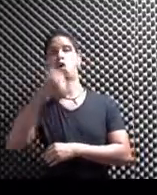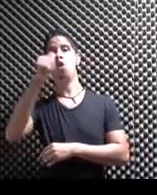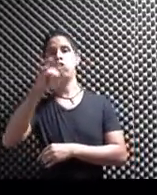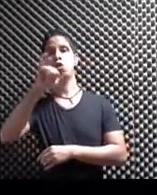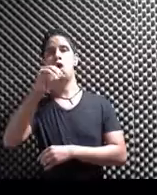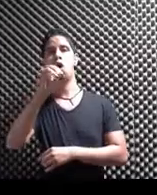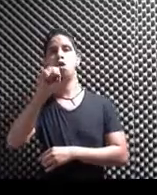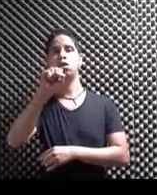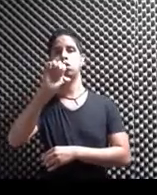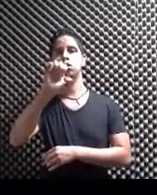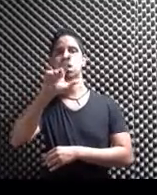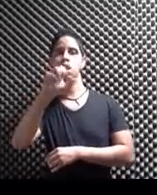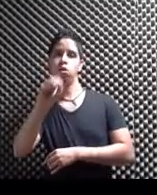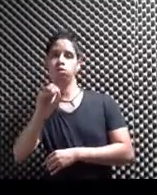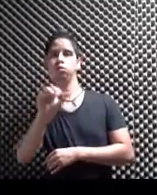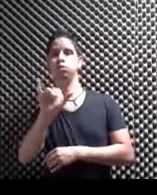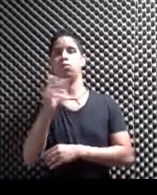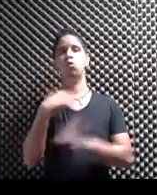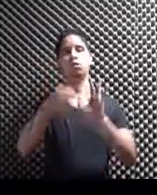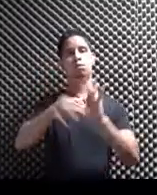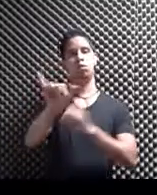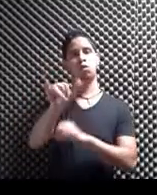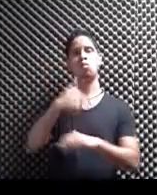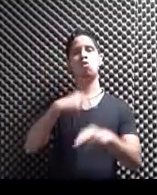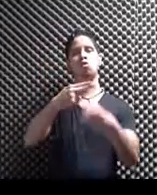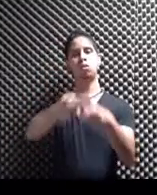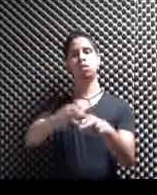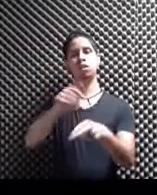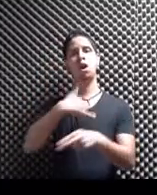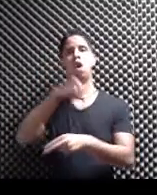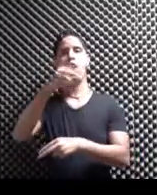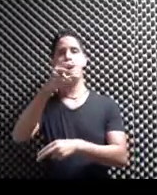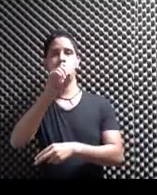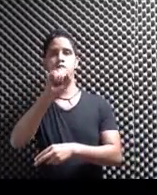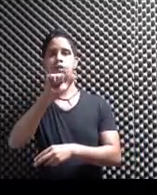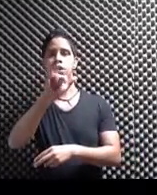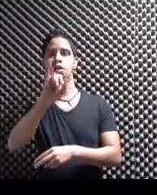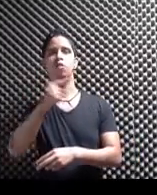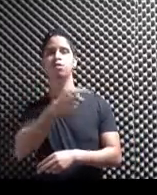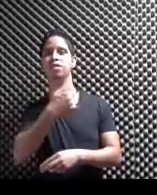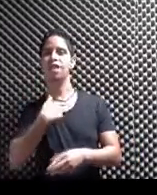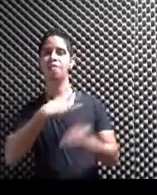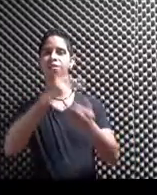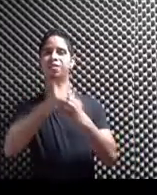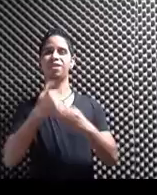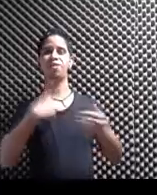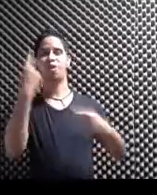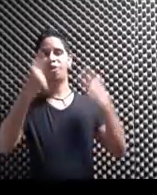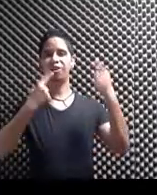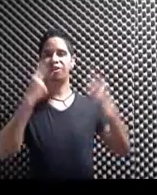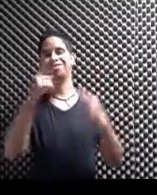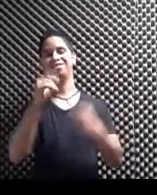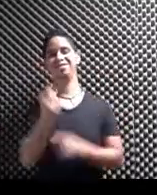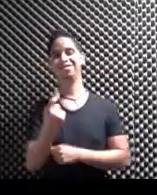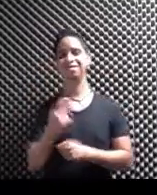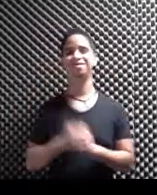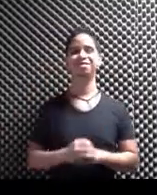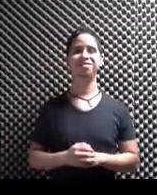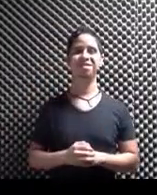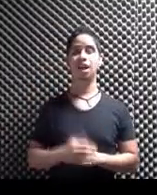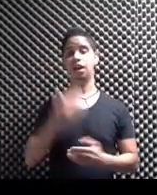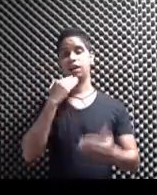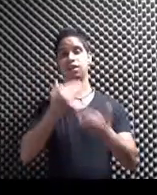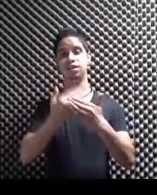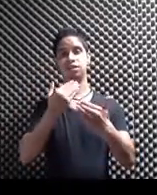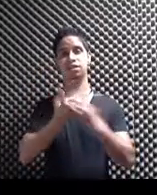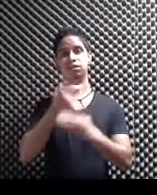que tenemos otro intérprete que llama José Lo y el José Lo del programa se está volviéndose loco pero Gracias y lo